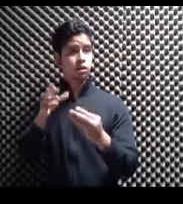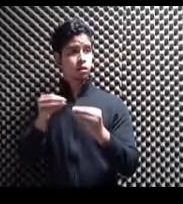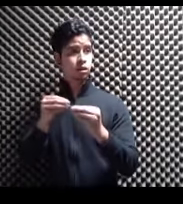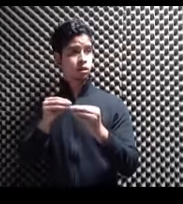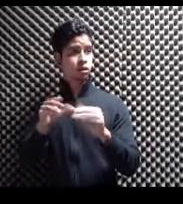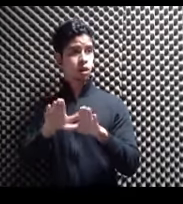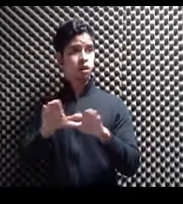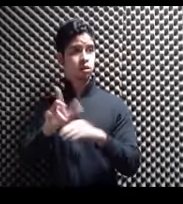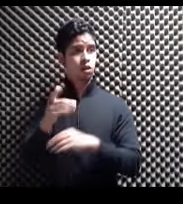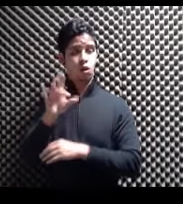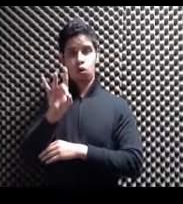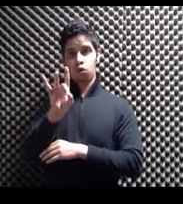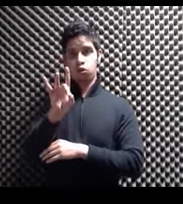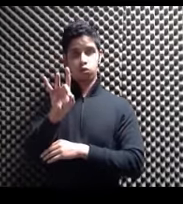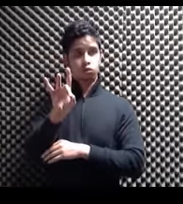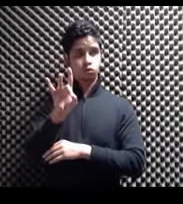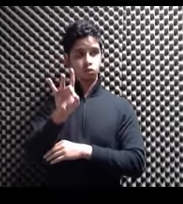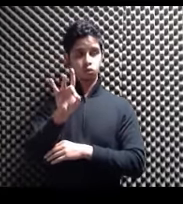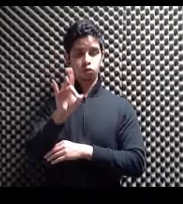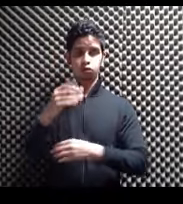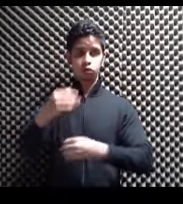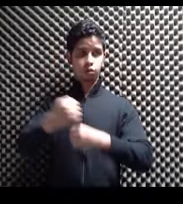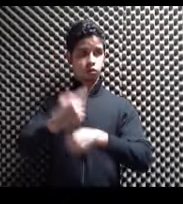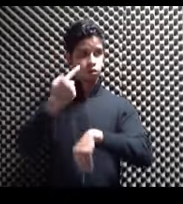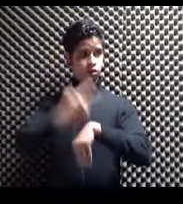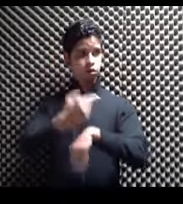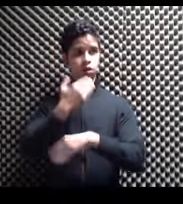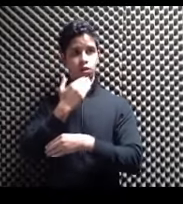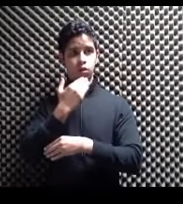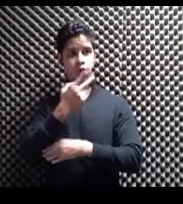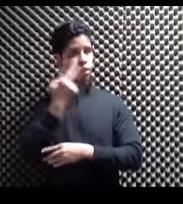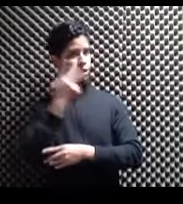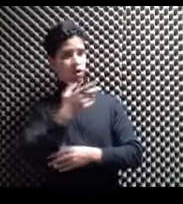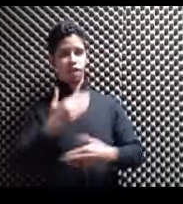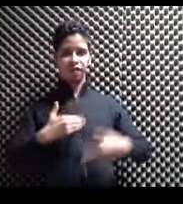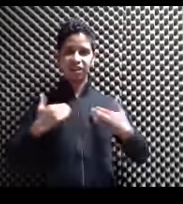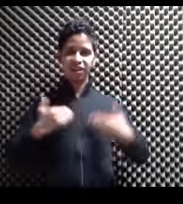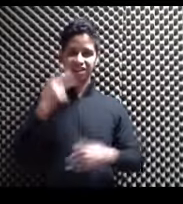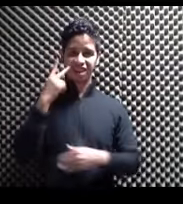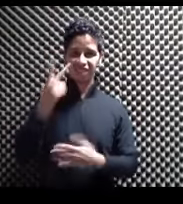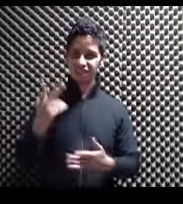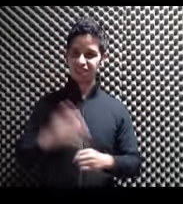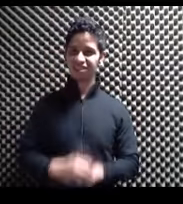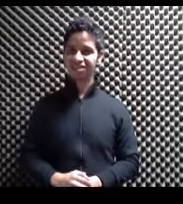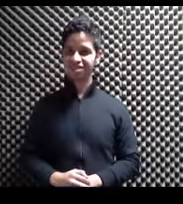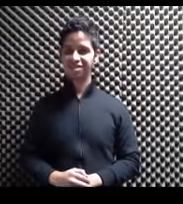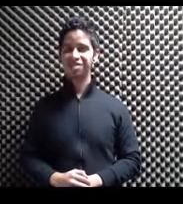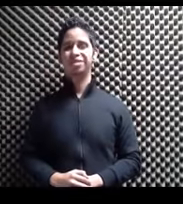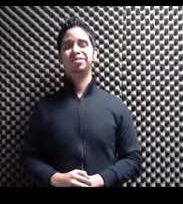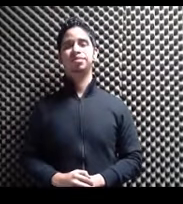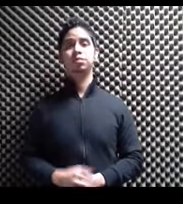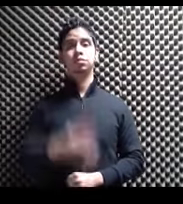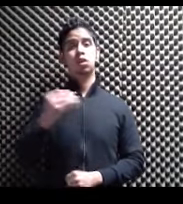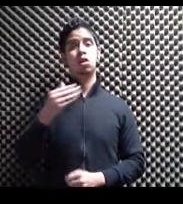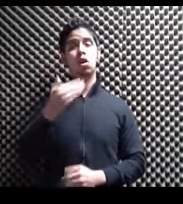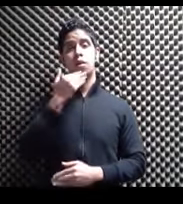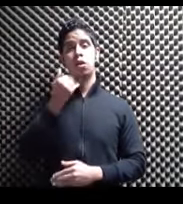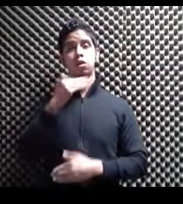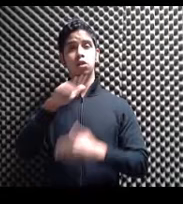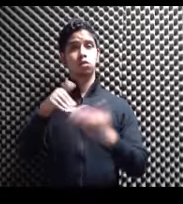Óyeme. Pero no lo he copiado que está. Óyeme. Y lo mejor de todo es que dice, me gustas